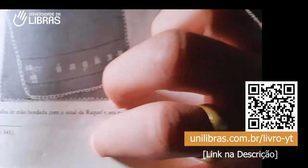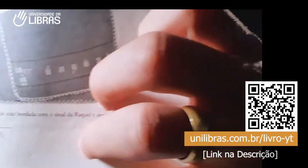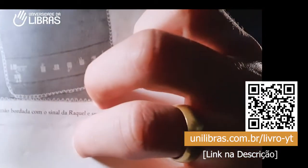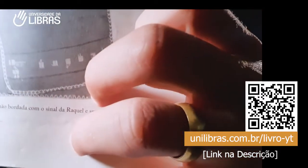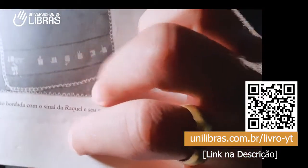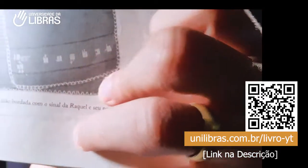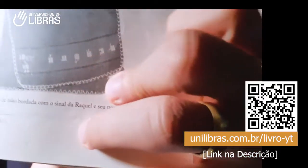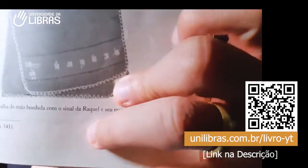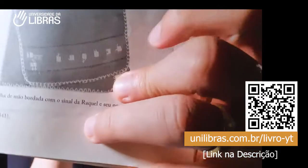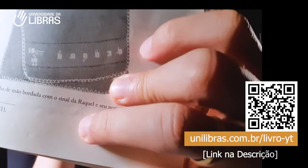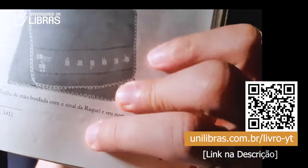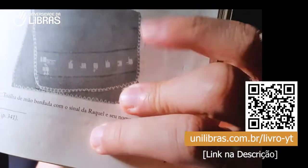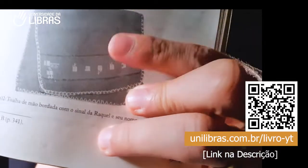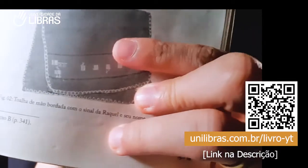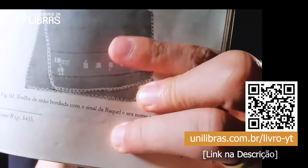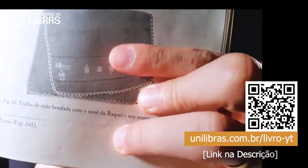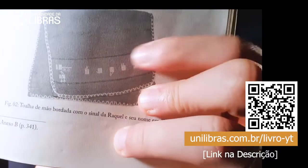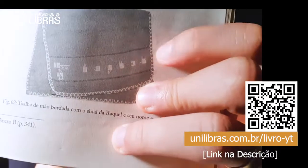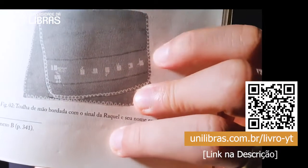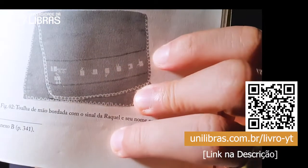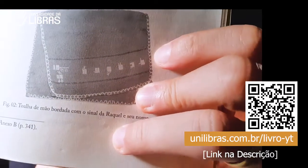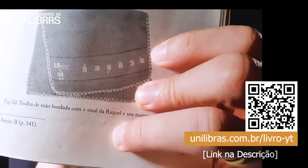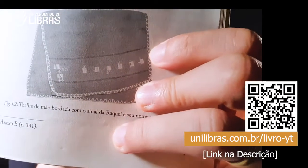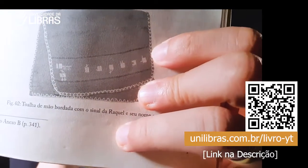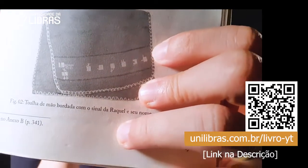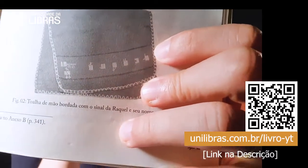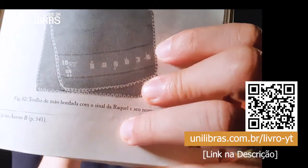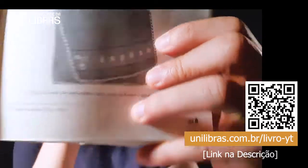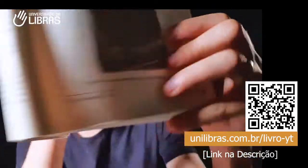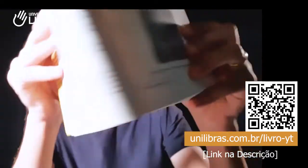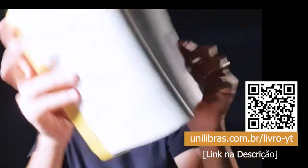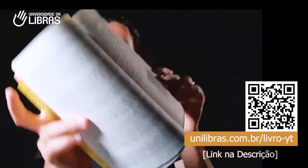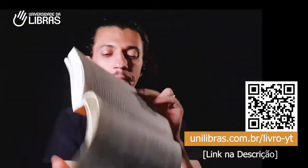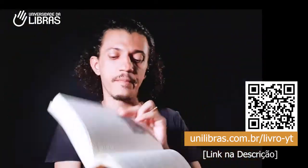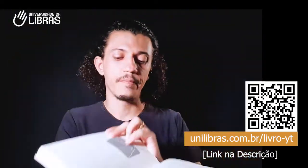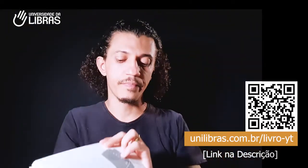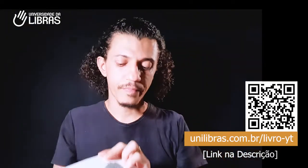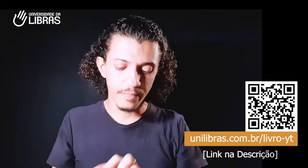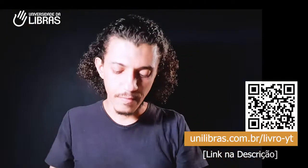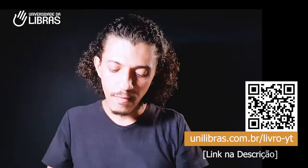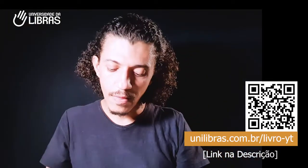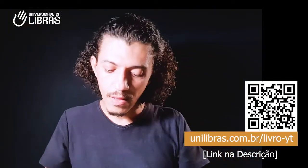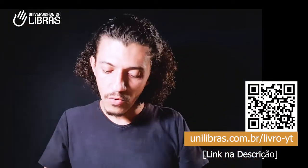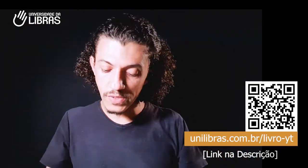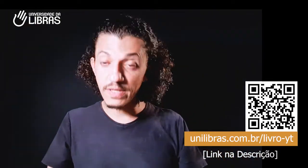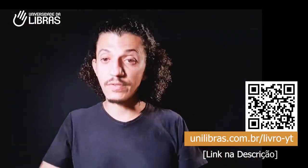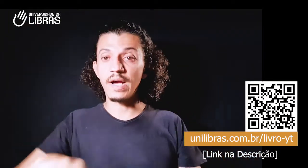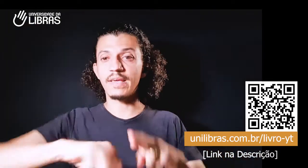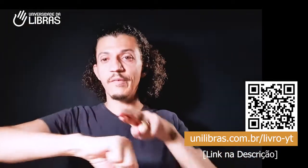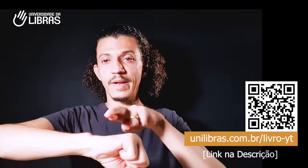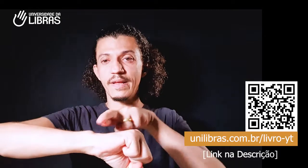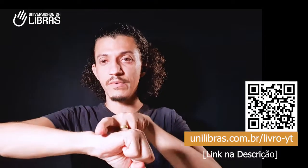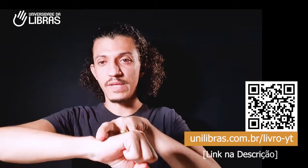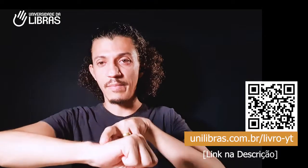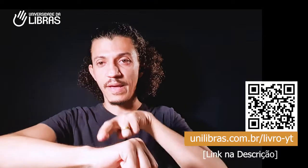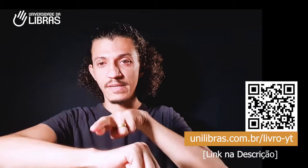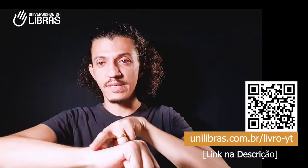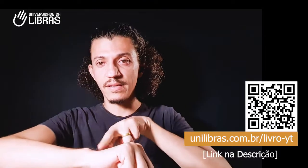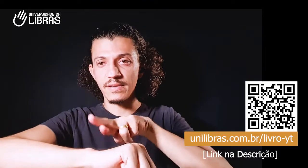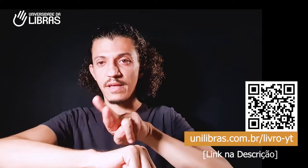rios a da cirurgia é o alfabeto manual do nome já que o sinal de Raquel para quem não sabe assim